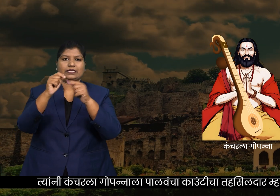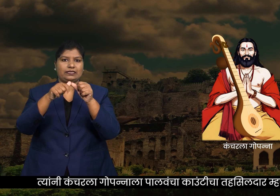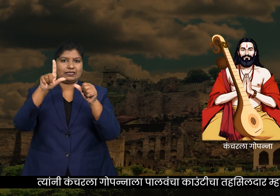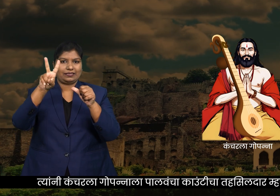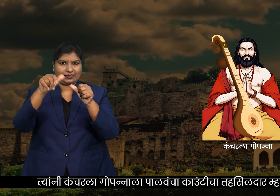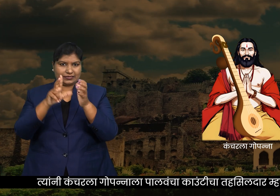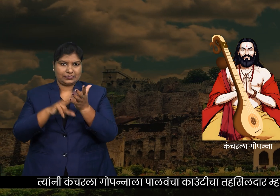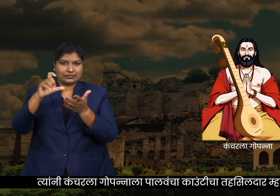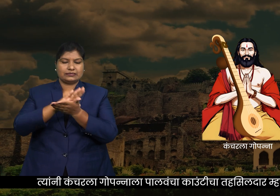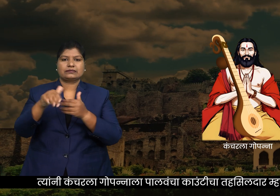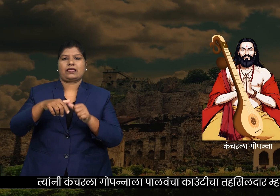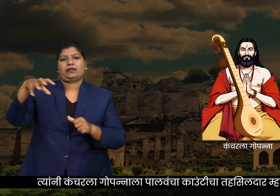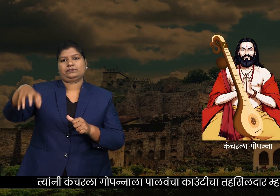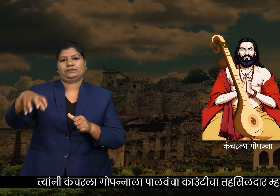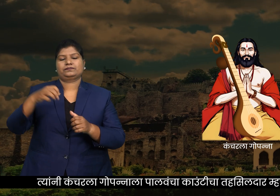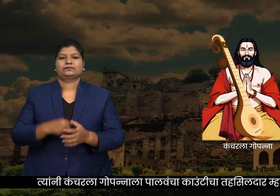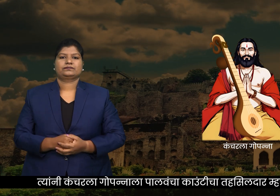केले.